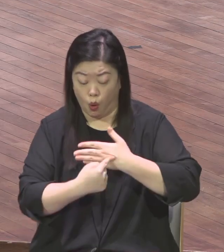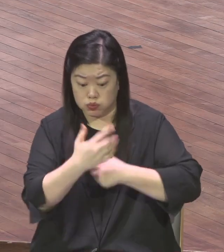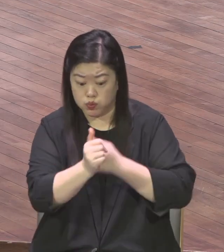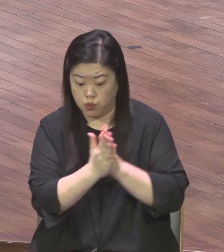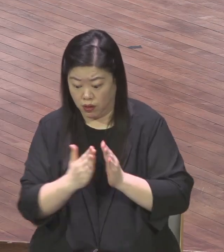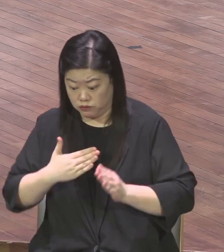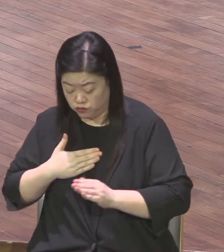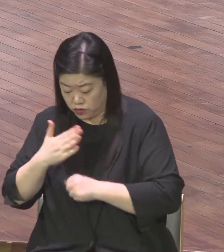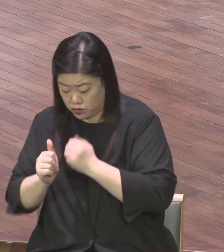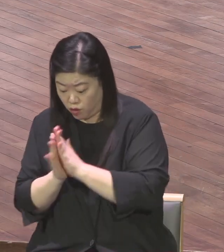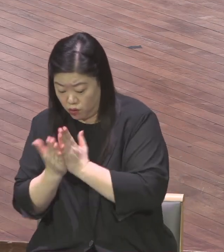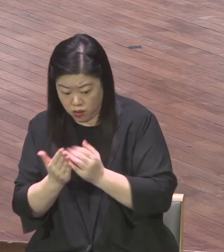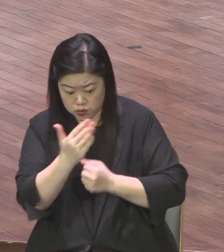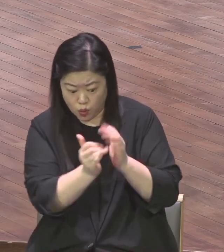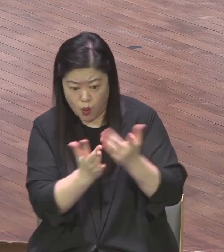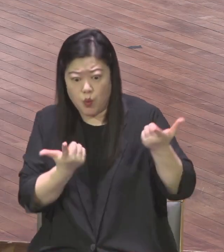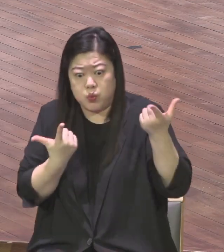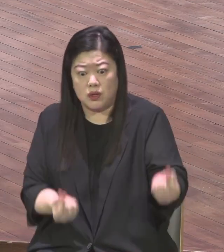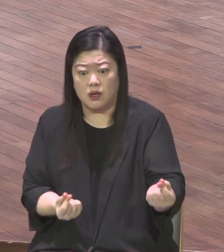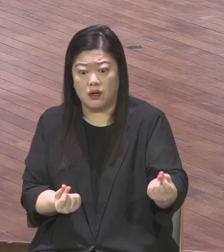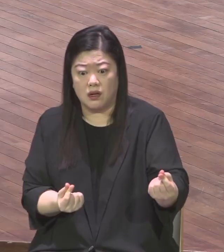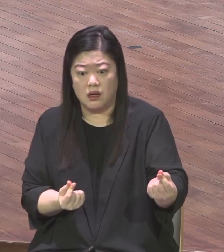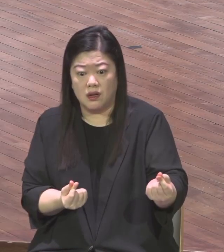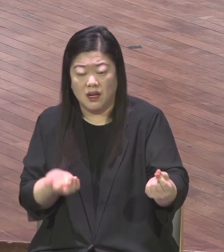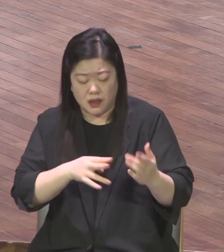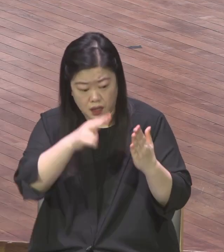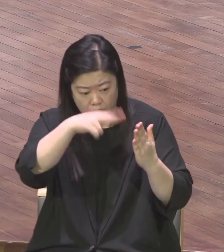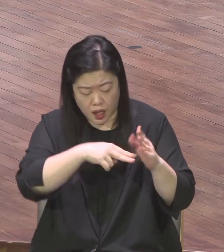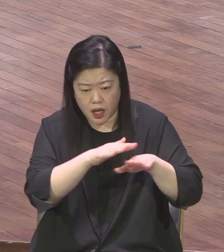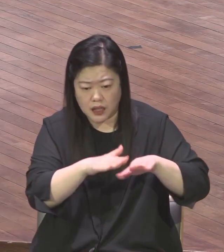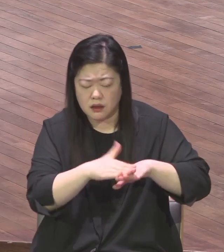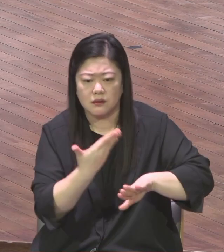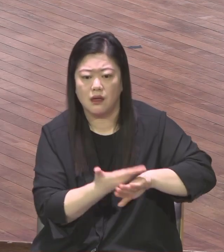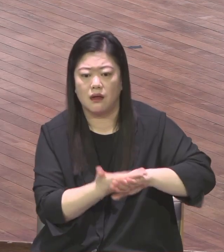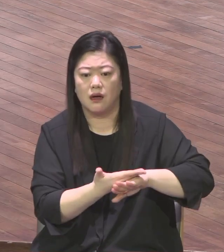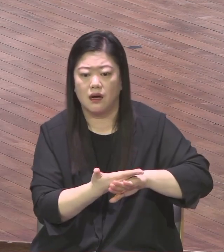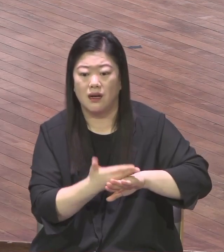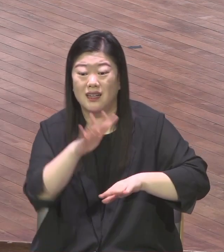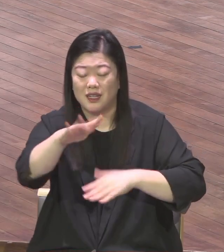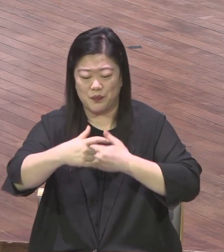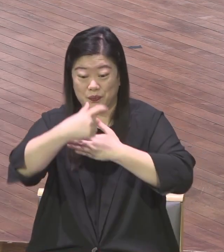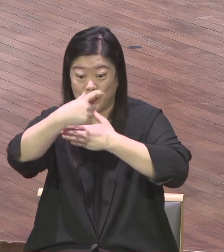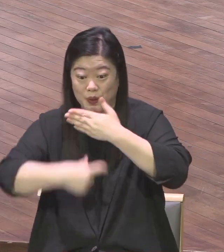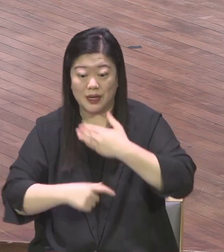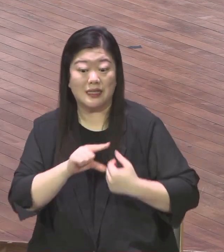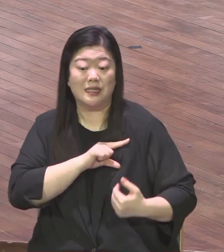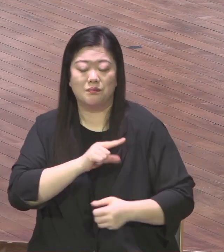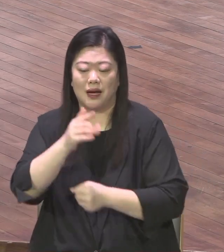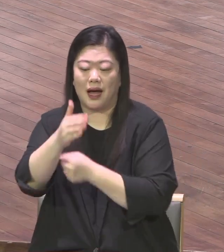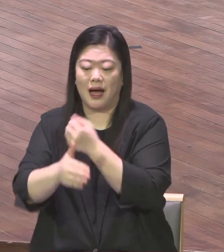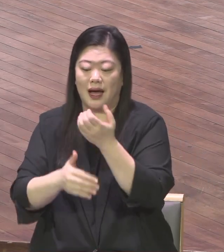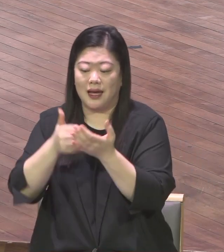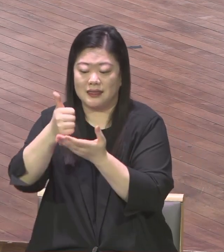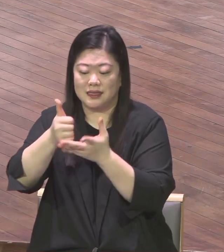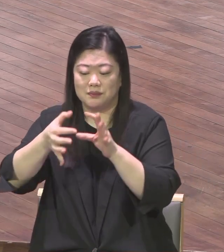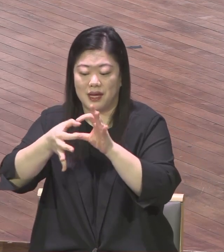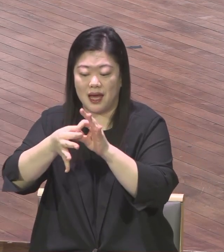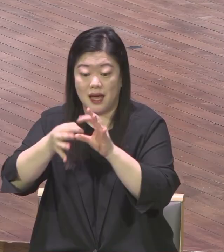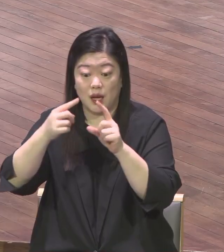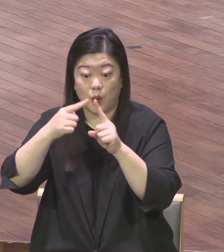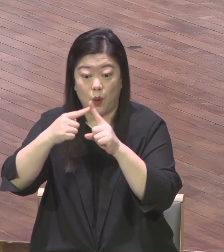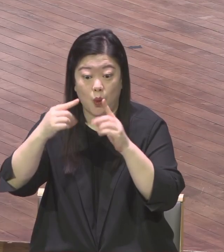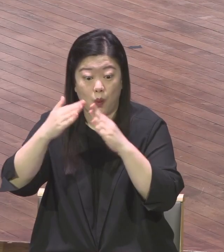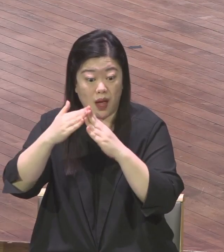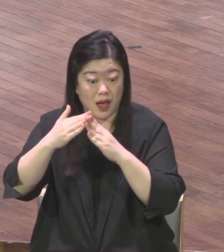속이고 있죠. 이 현장 가보면요, 이 주위 많이 있잖아요. 하나님의 교회라고. 하나님의 교회 이 간판을 막